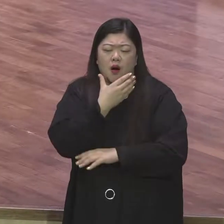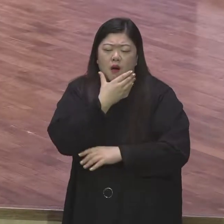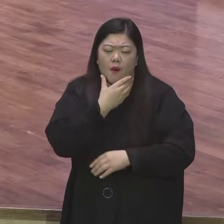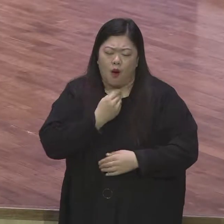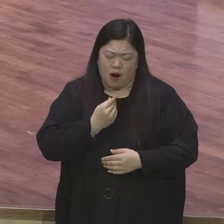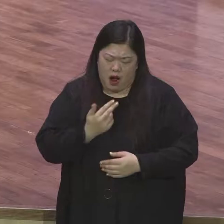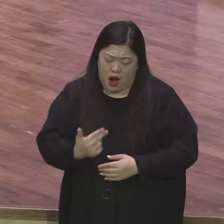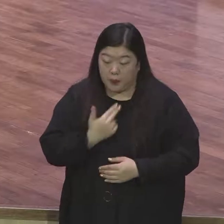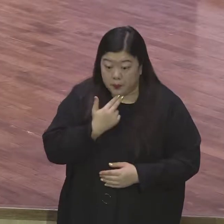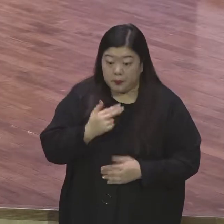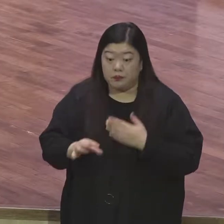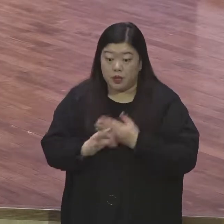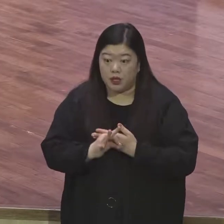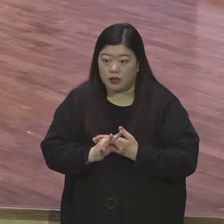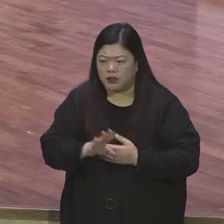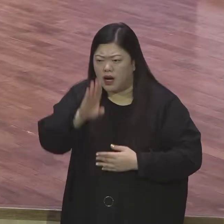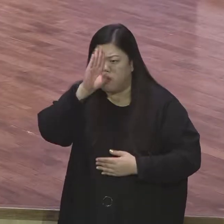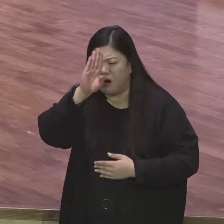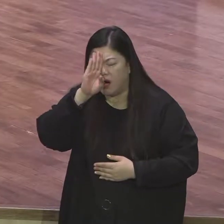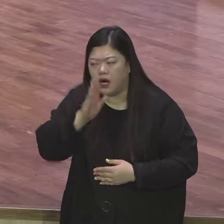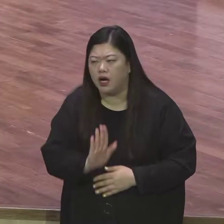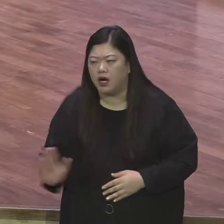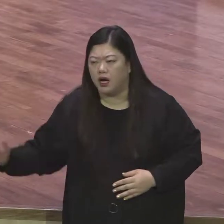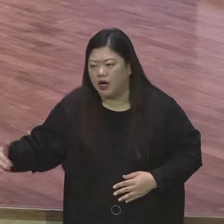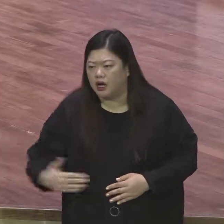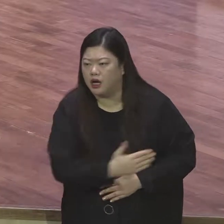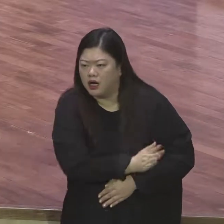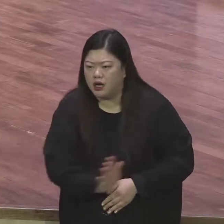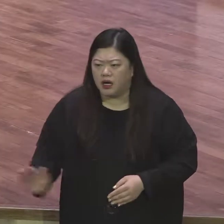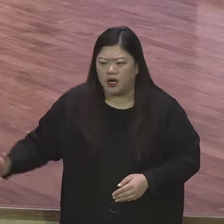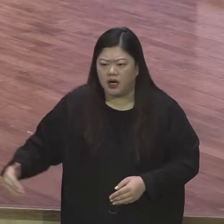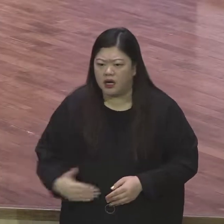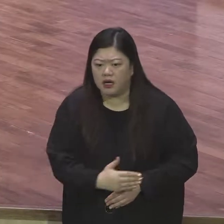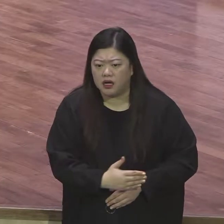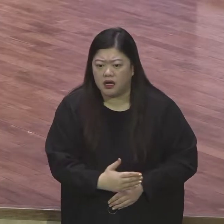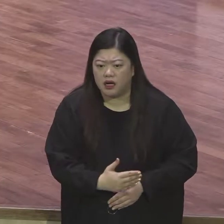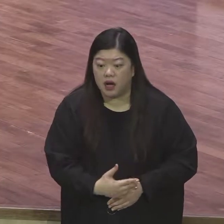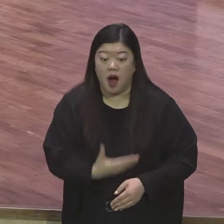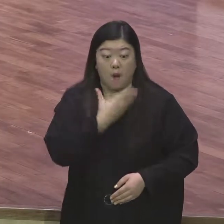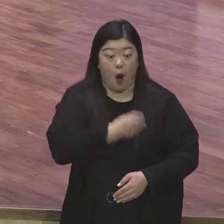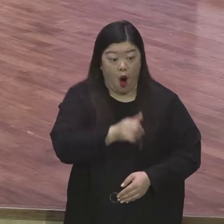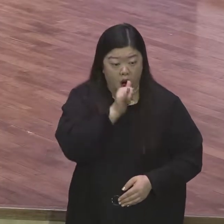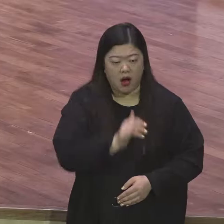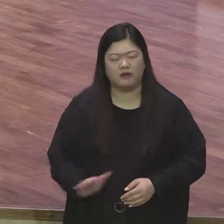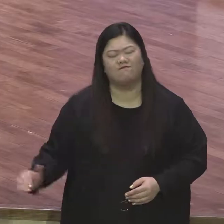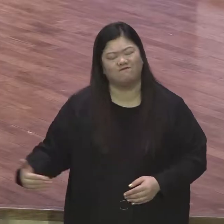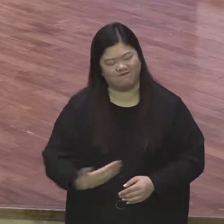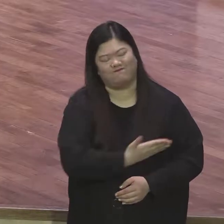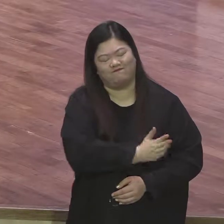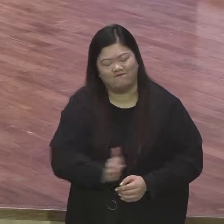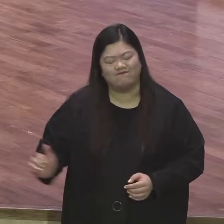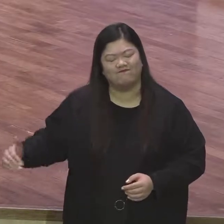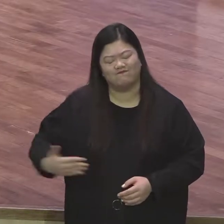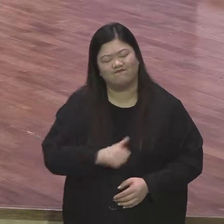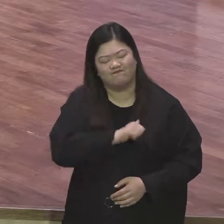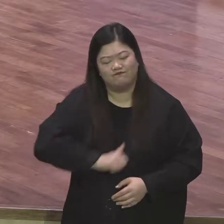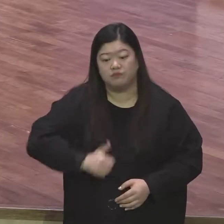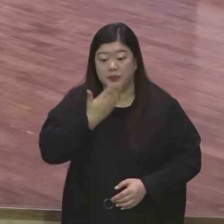못하면 전혀 불가능합니다. 복음이 주는 축복을 누려야만이 이런 헌신이 나올 수 있어요.